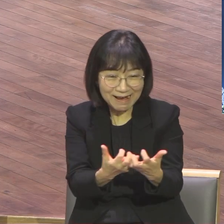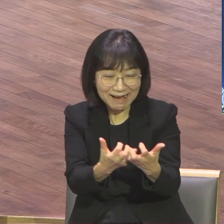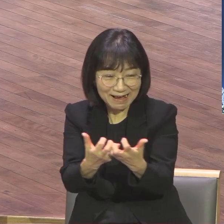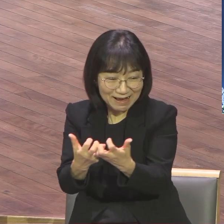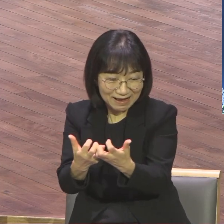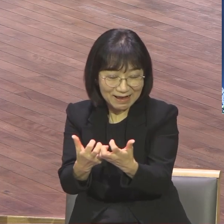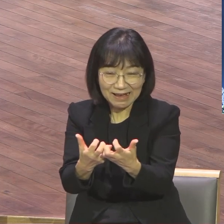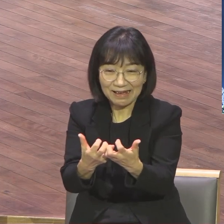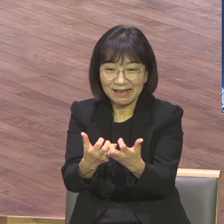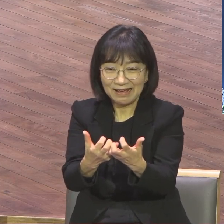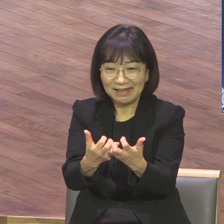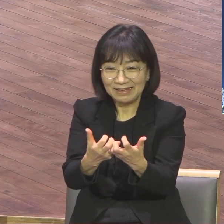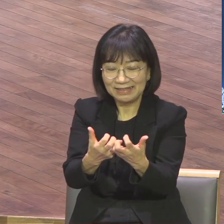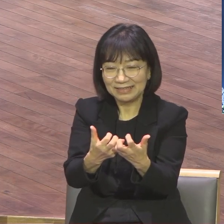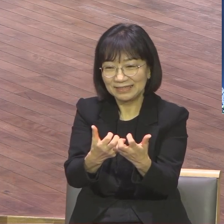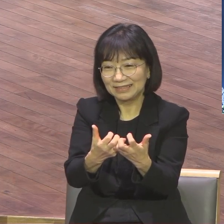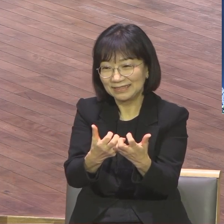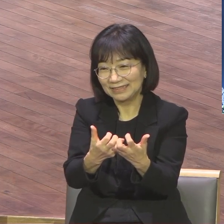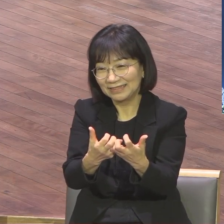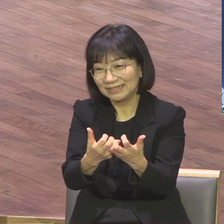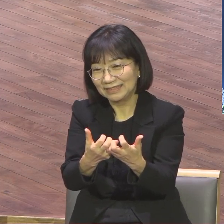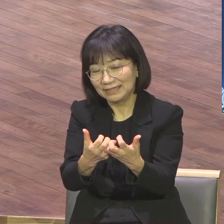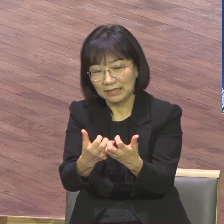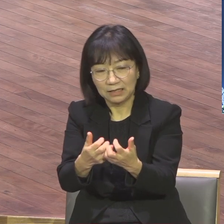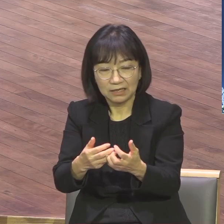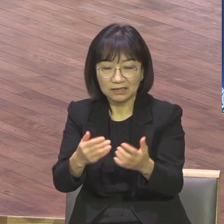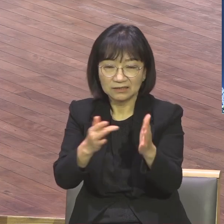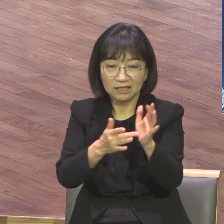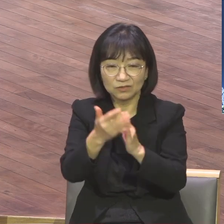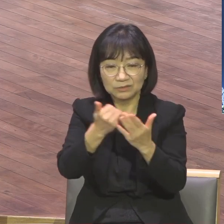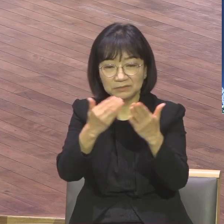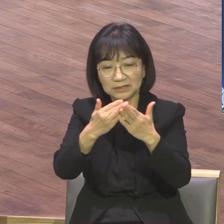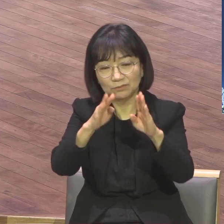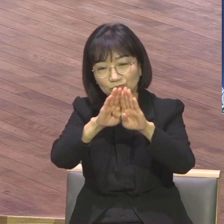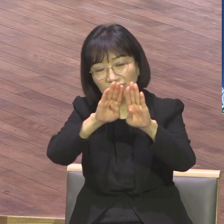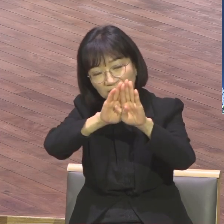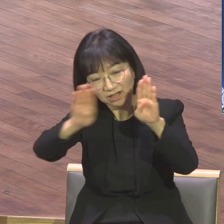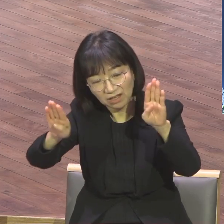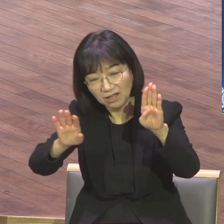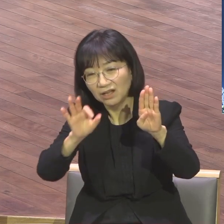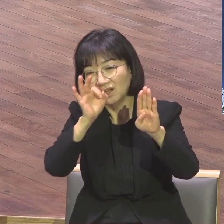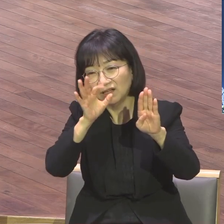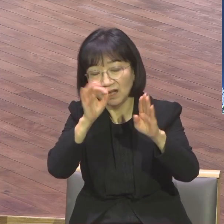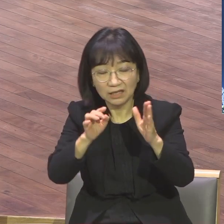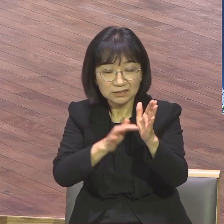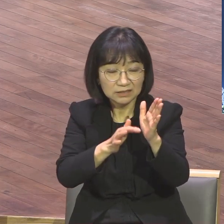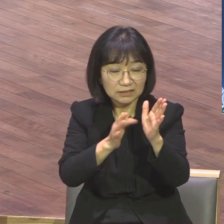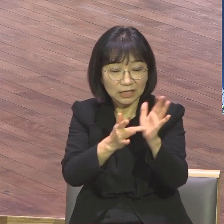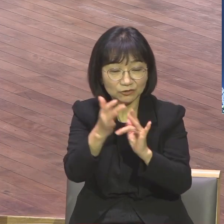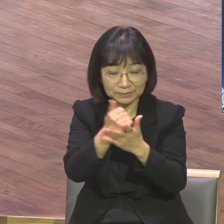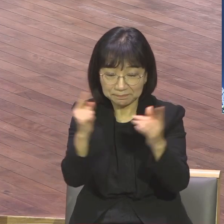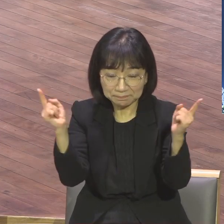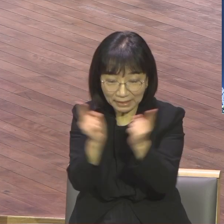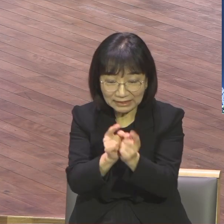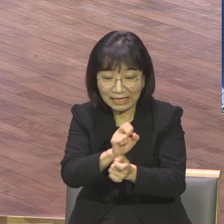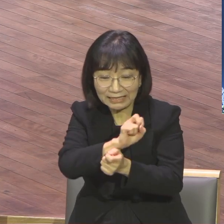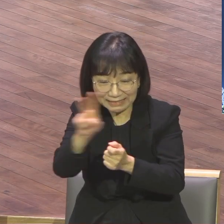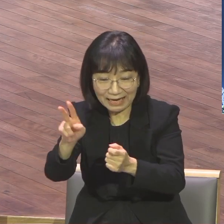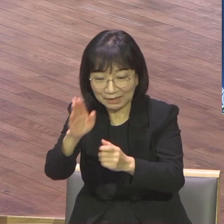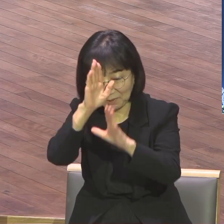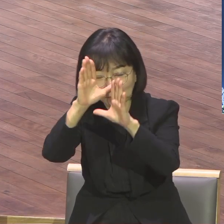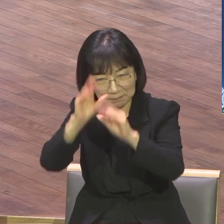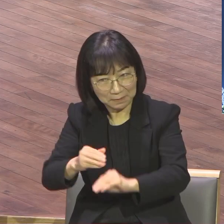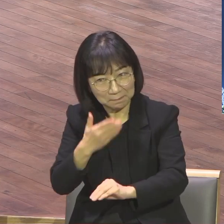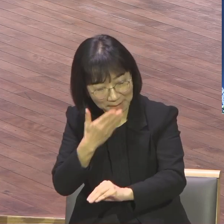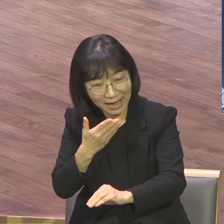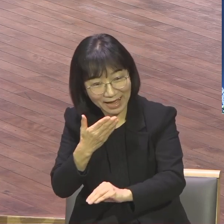막 인산인해라. 들어갈 수가 없어요. 예수님께 가야 치유를 받는데, 예수님